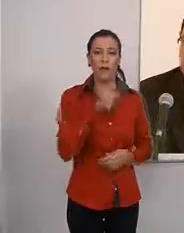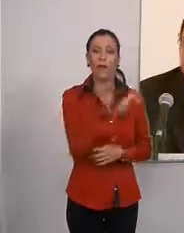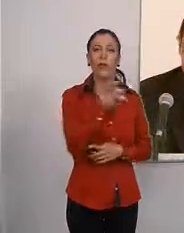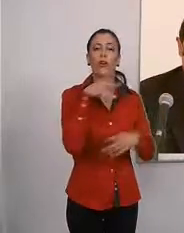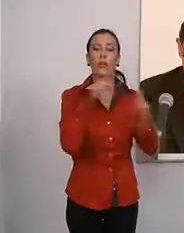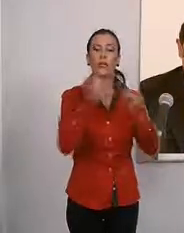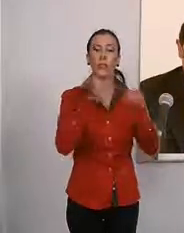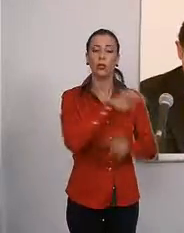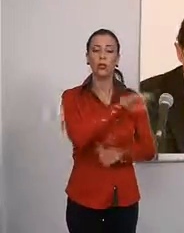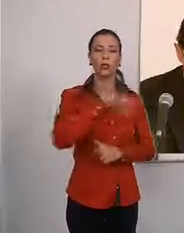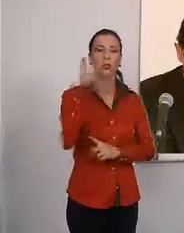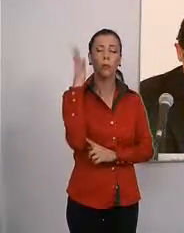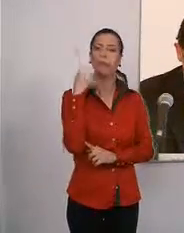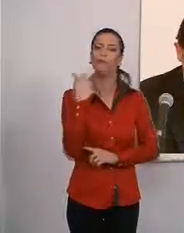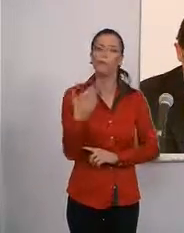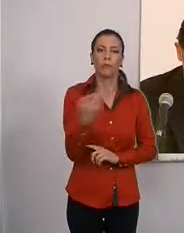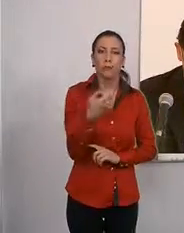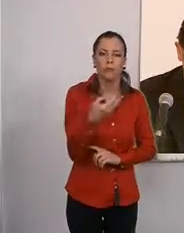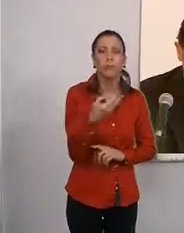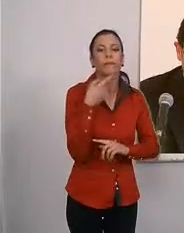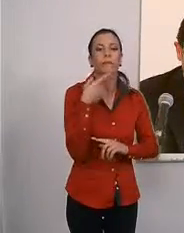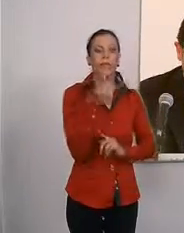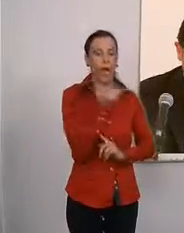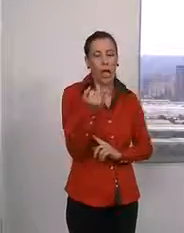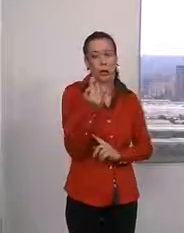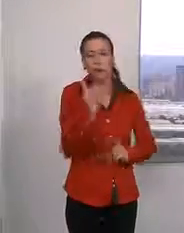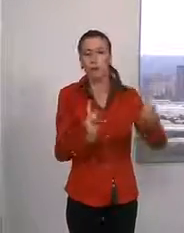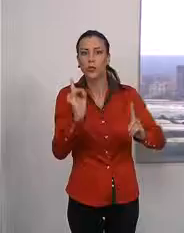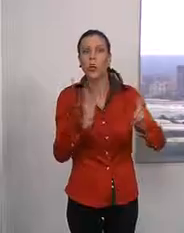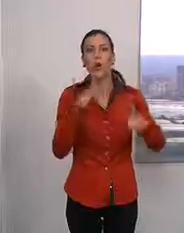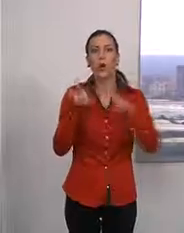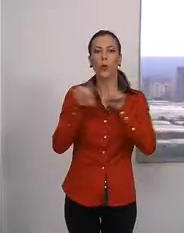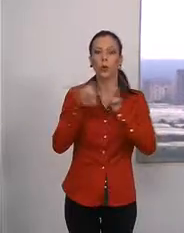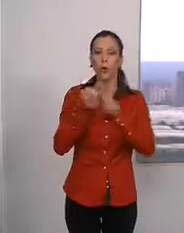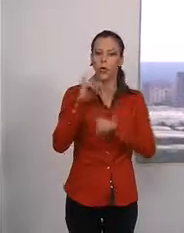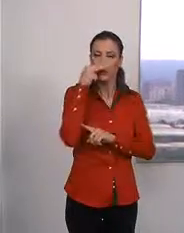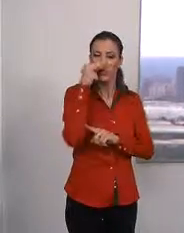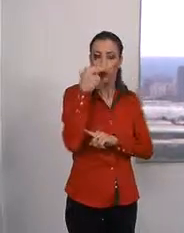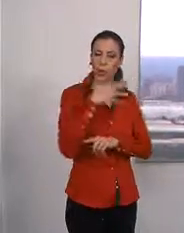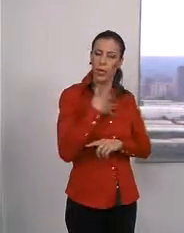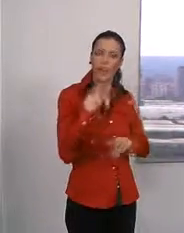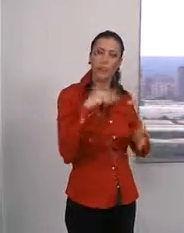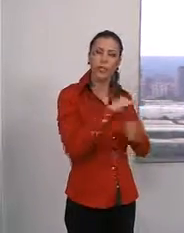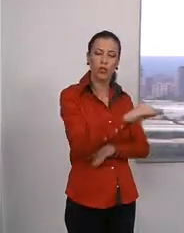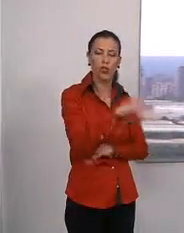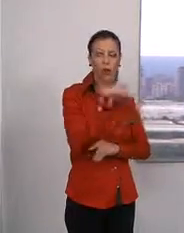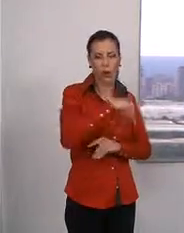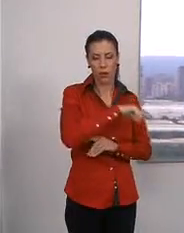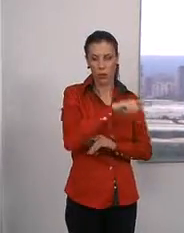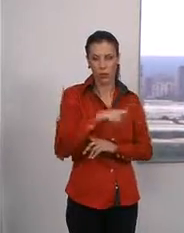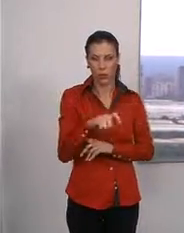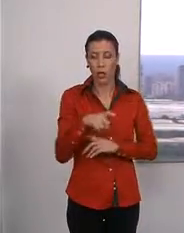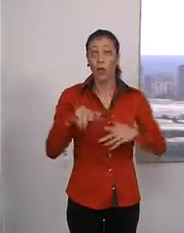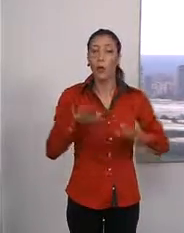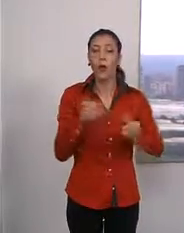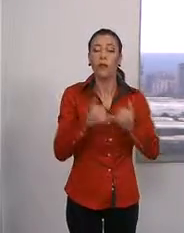Costa Tropical de Granada asegura que existen algunas, o sea, compañías que han mostrado su interés por invertir en la comarca de la costa, pero